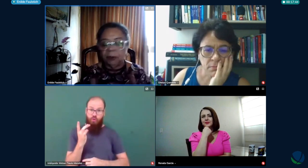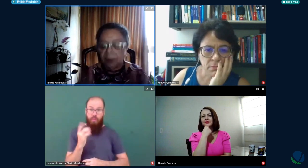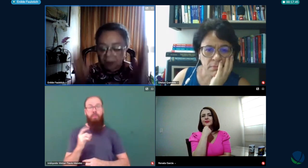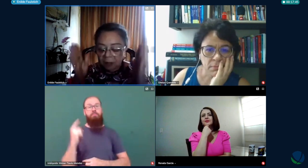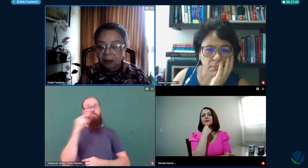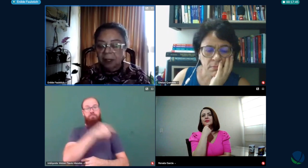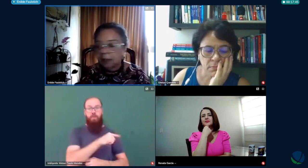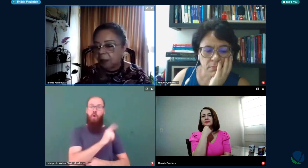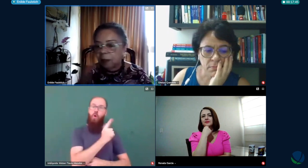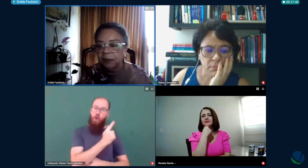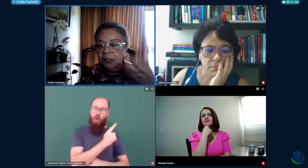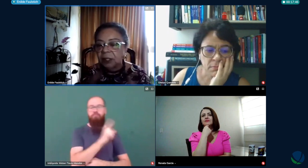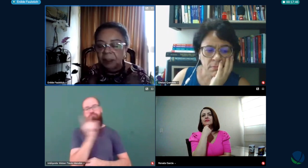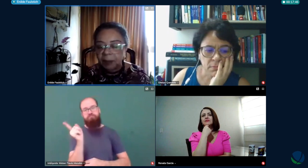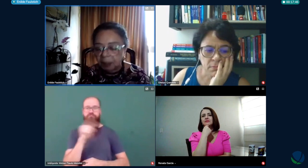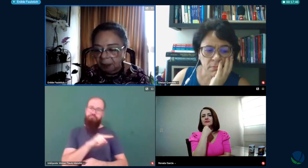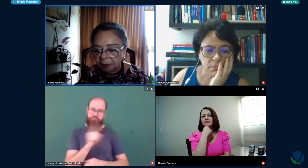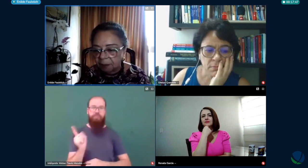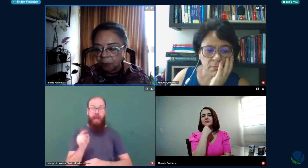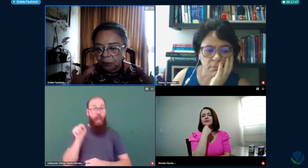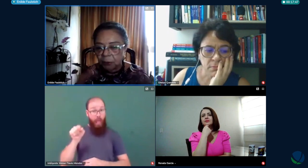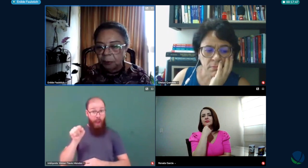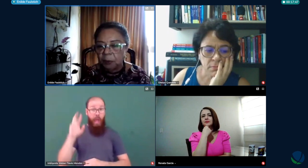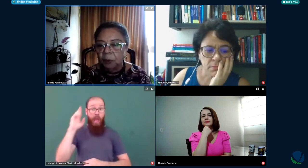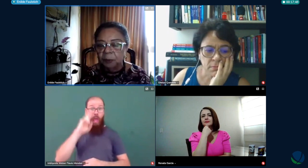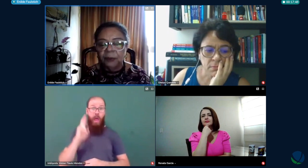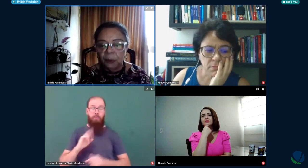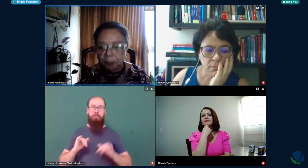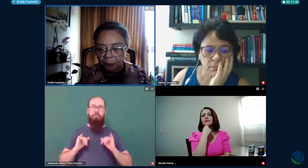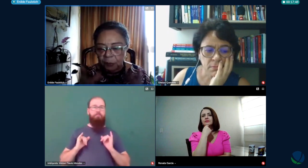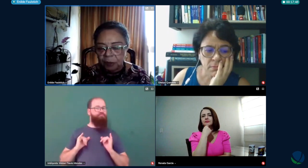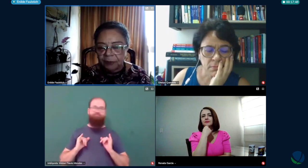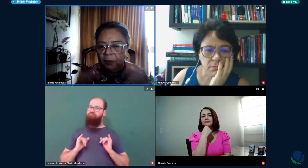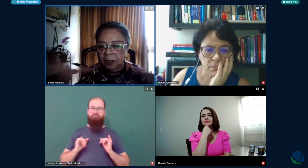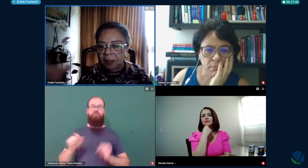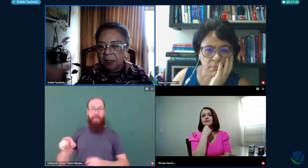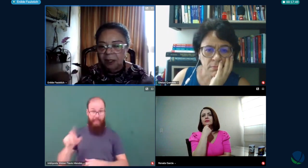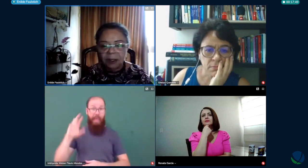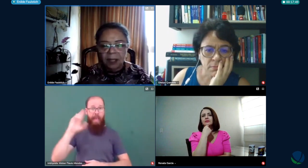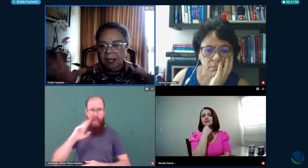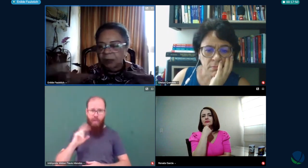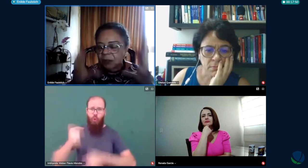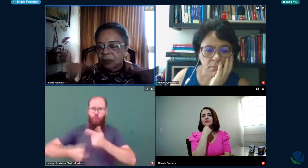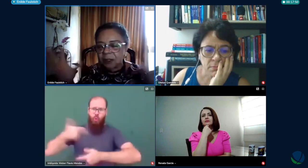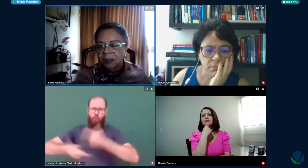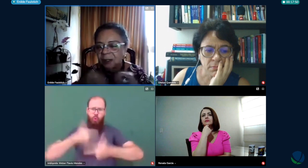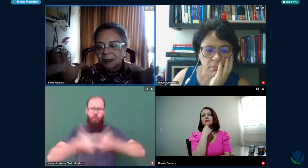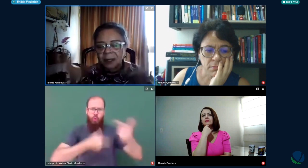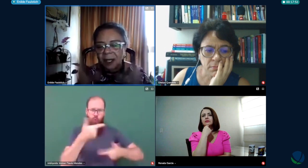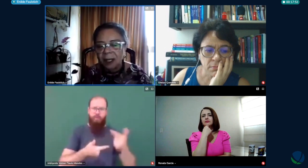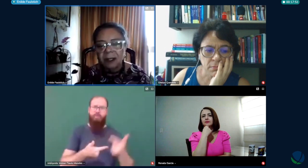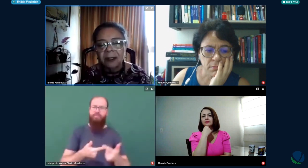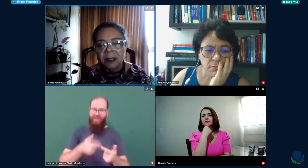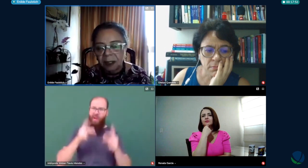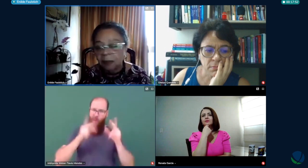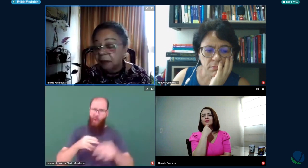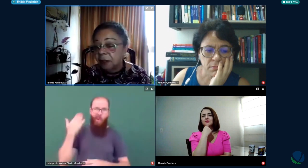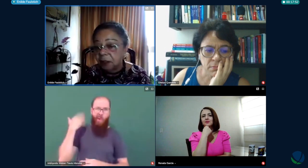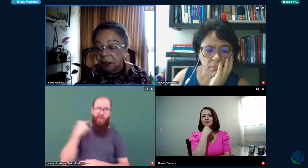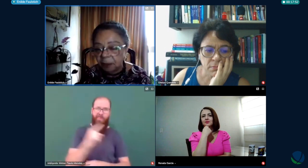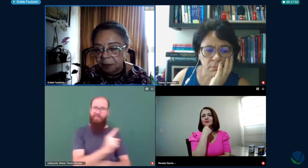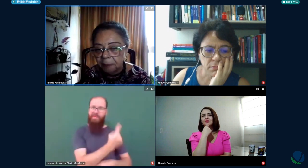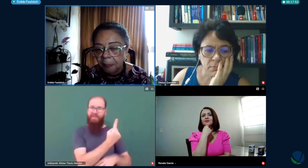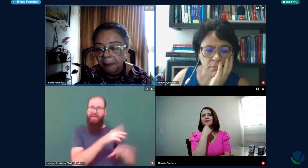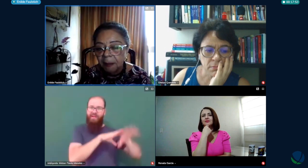Goiânia. Pronto. Então, ela tem uma vida dinâmica, como o professor já falou aí, de arte, de ciência, isso aqui,